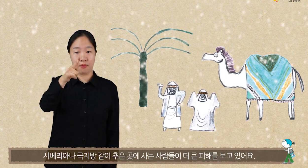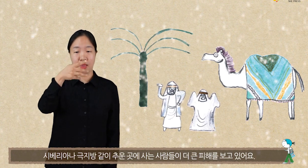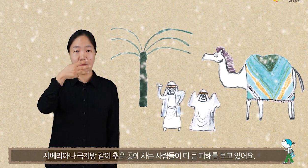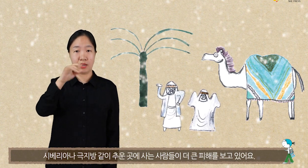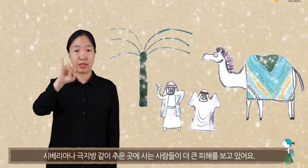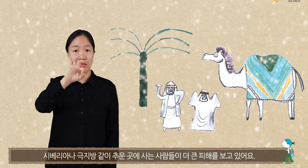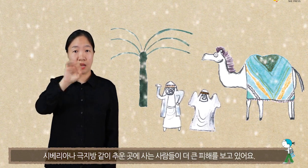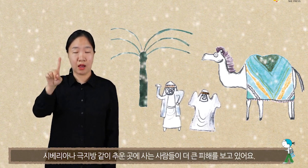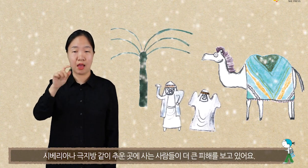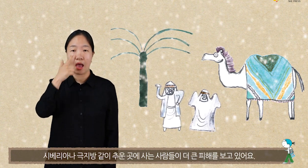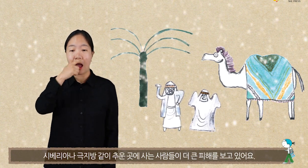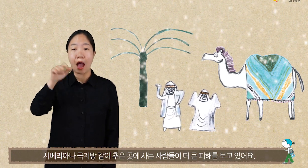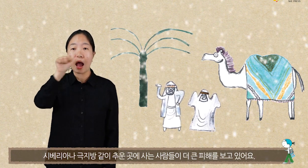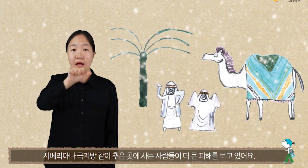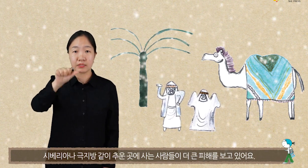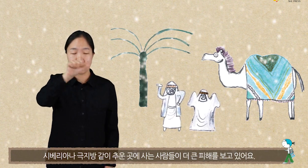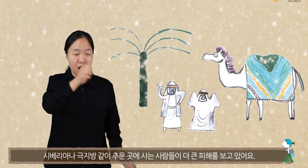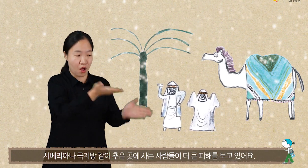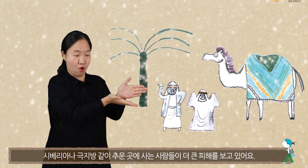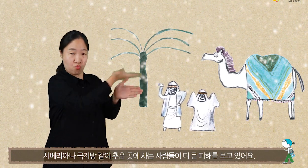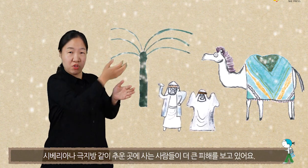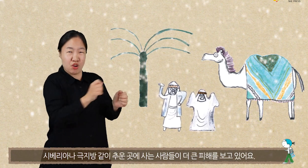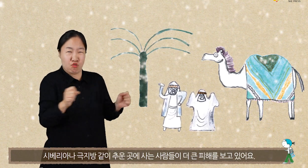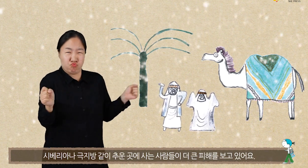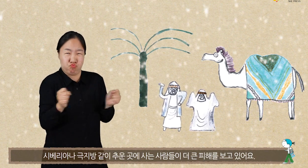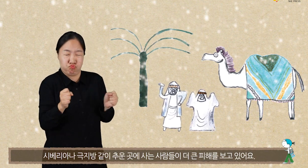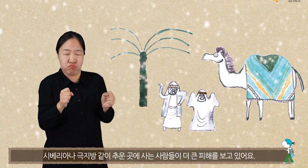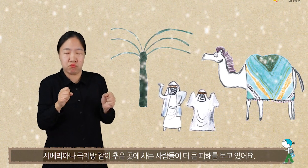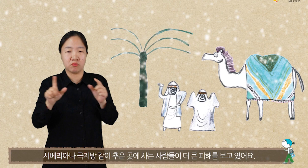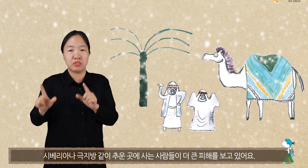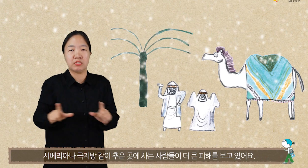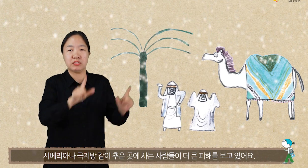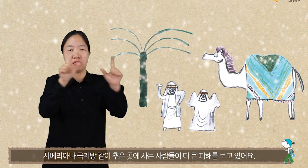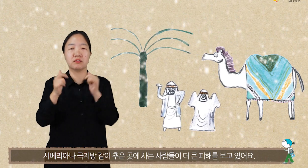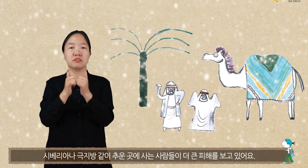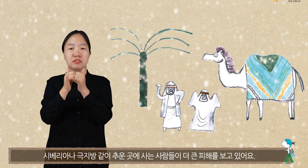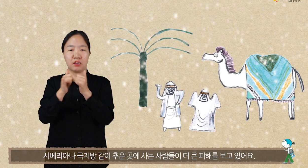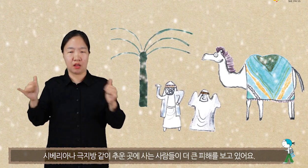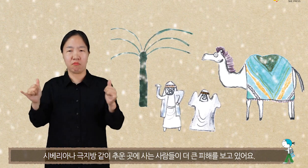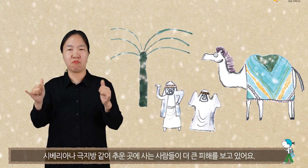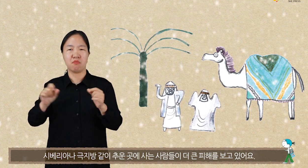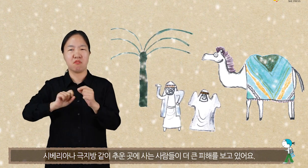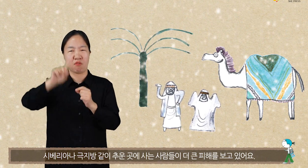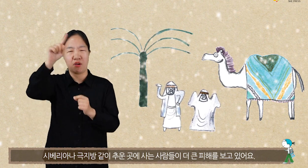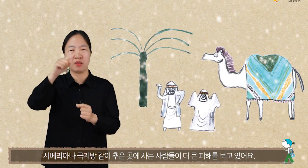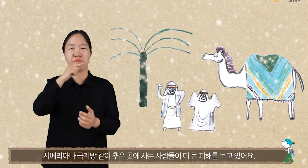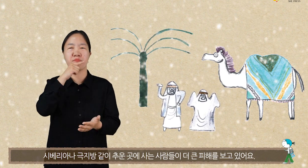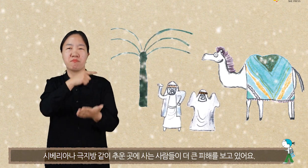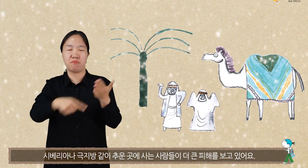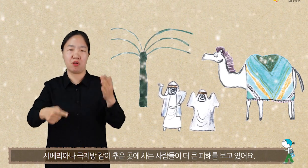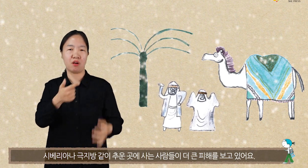시베리아나 극지방 같이 추운 곳에 사는 사람들이 더 큰 피해를 보고 있어요.